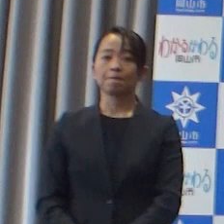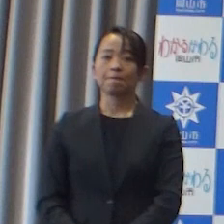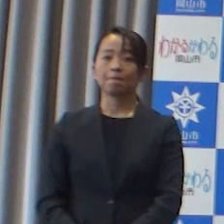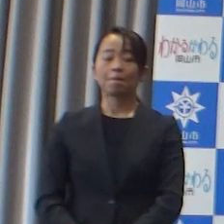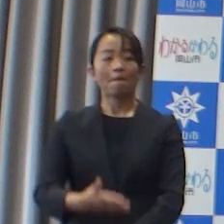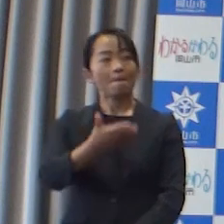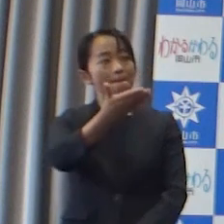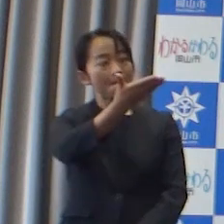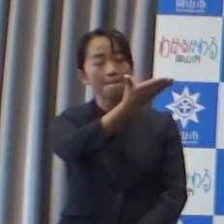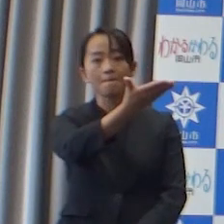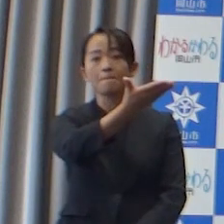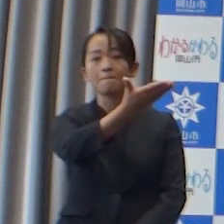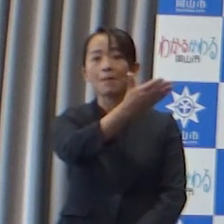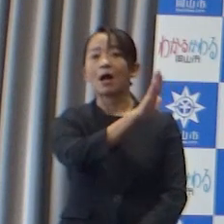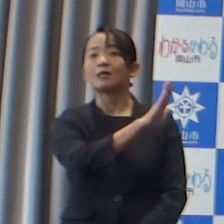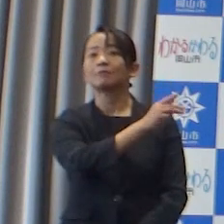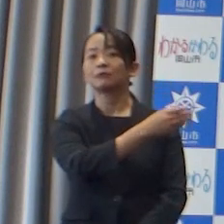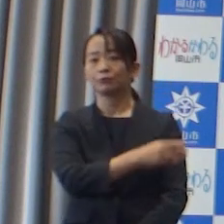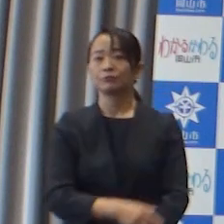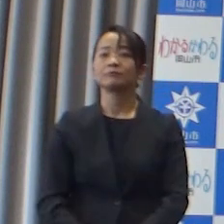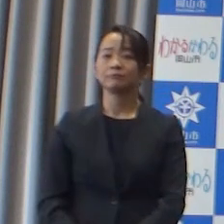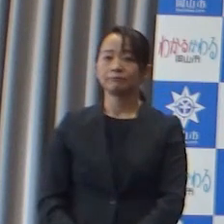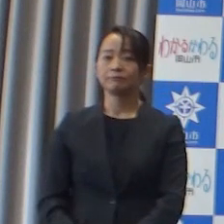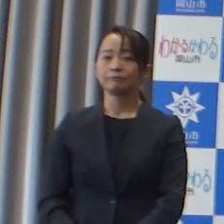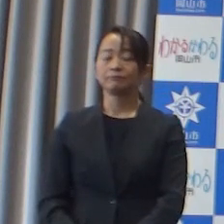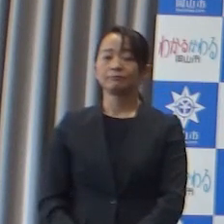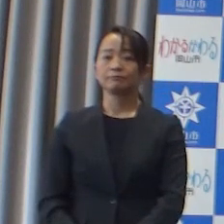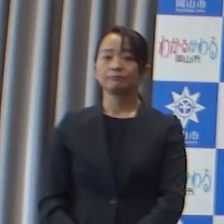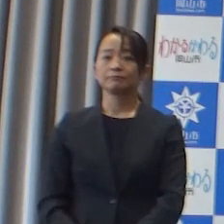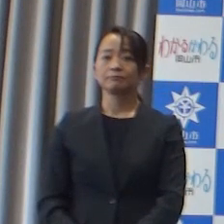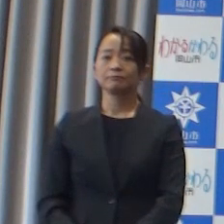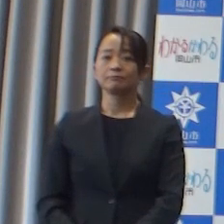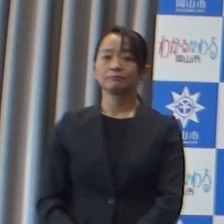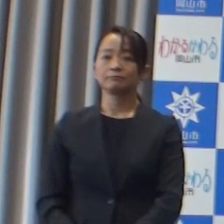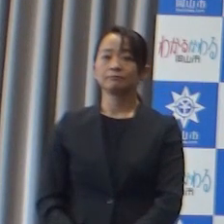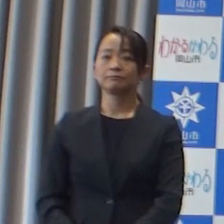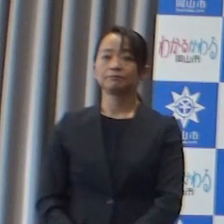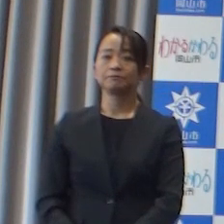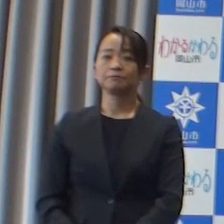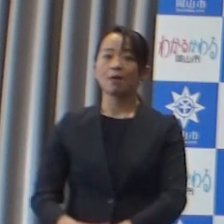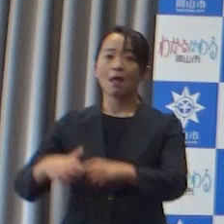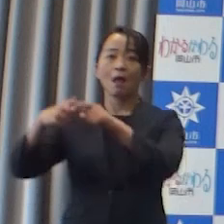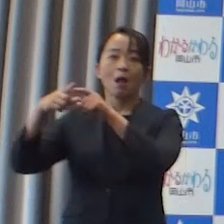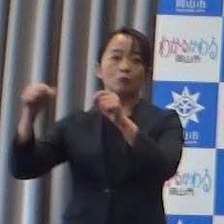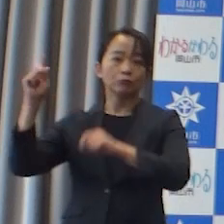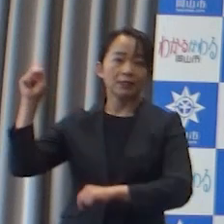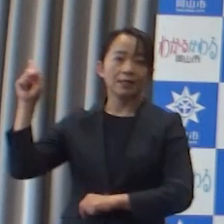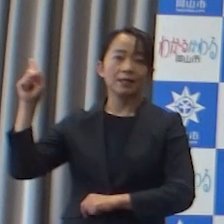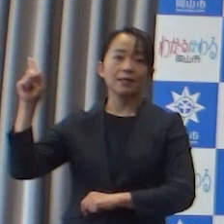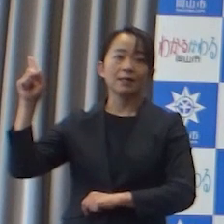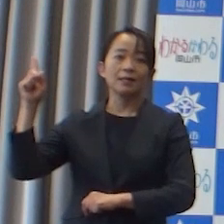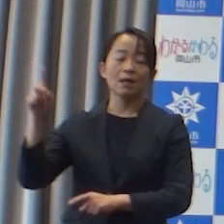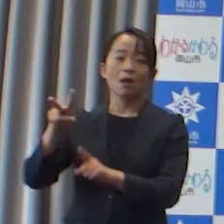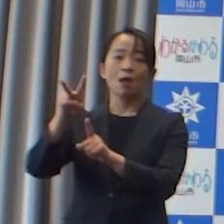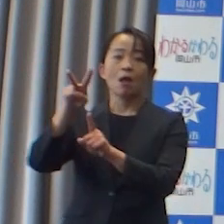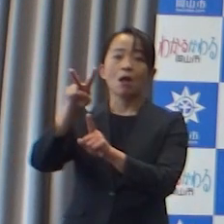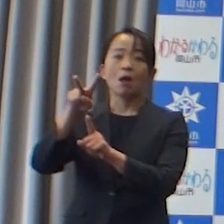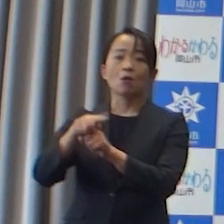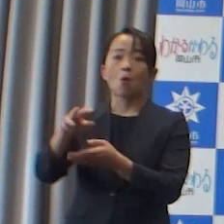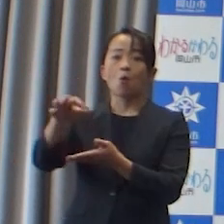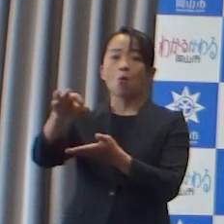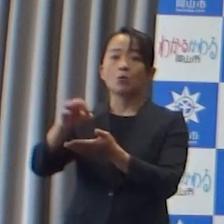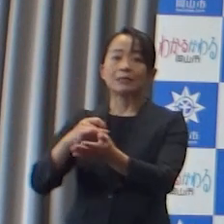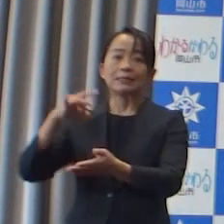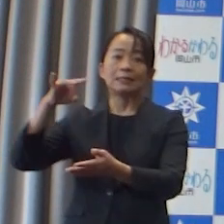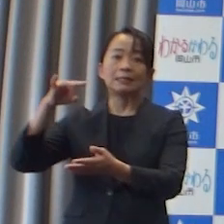ここのポンチェにも出てるのでポンチェも見ながらと思いますけれども、国は小売電気事業